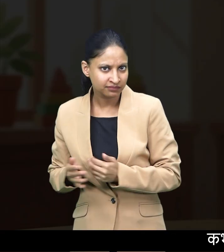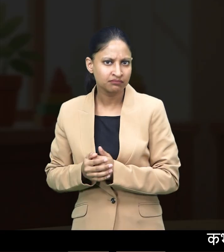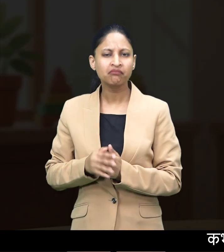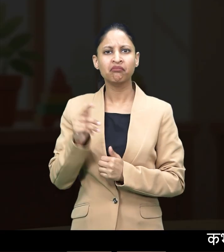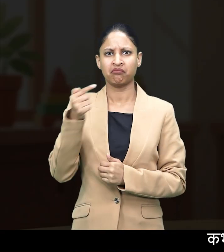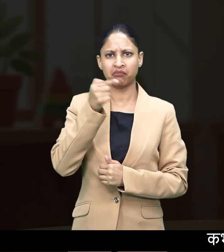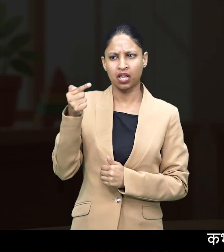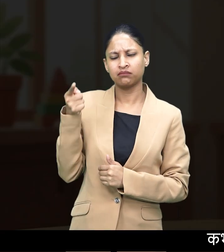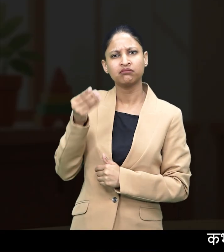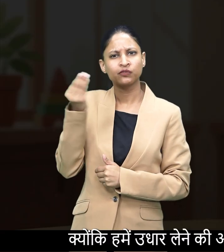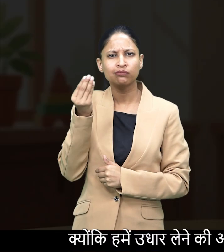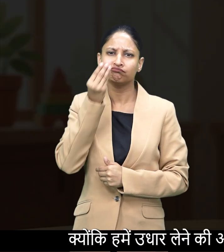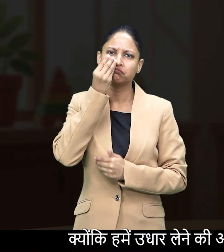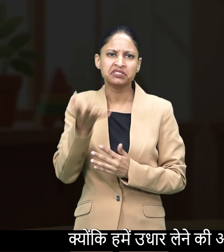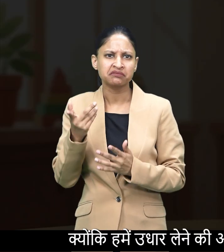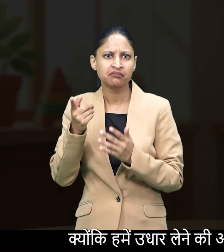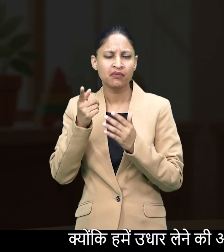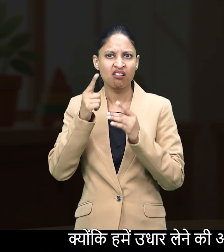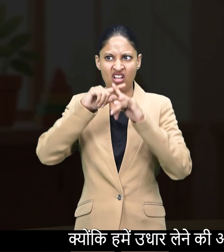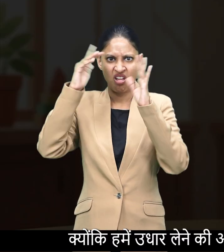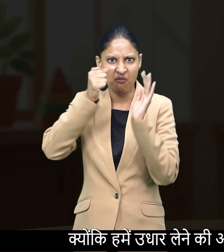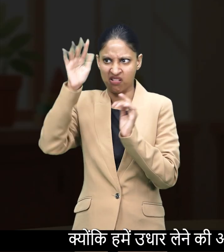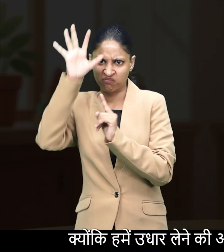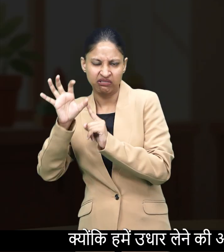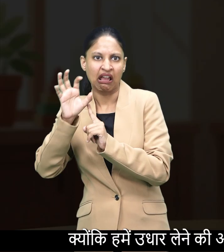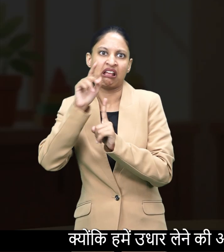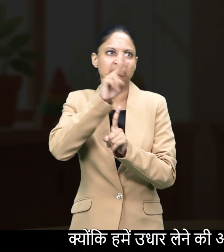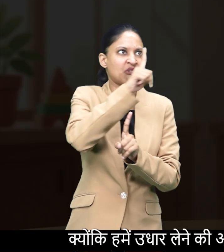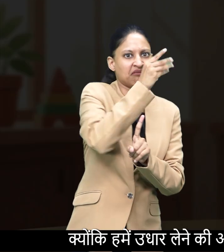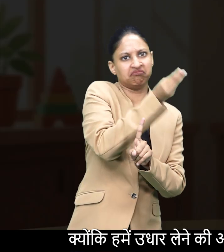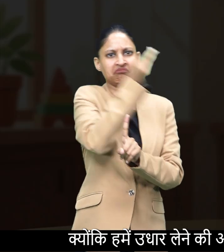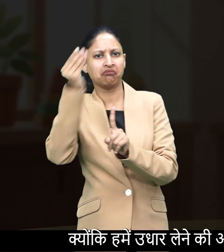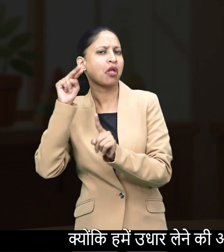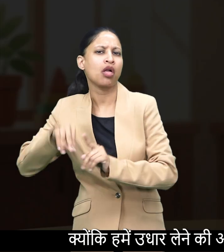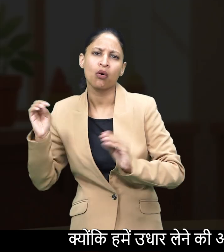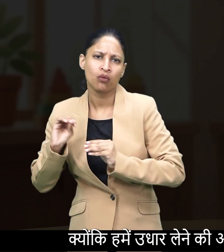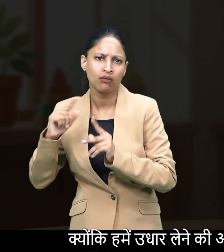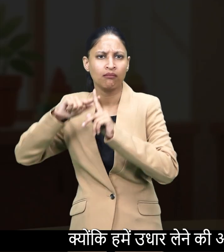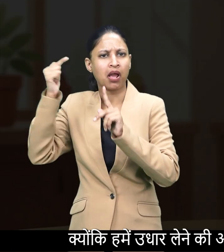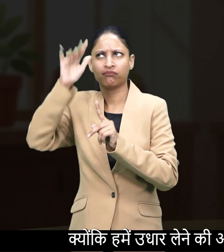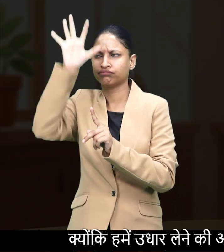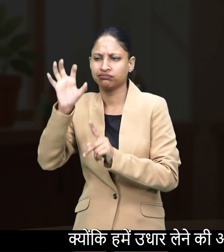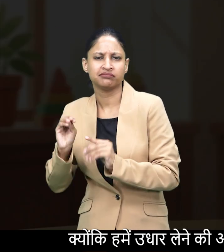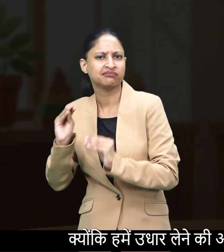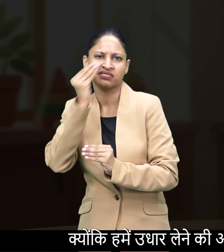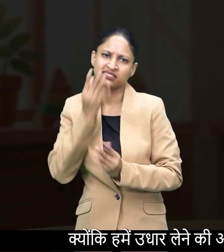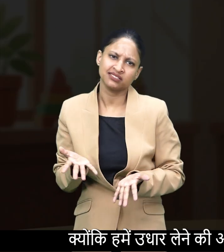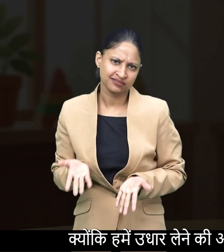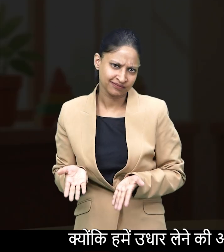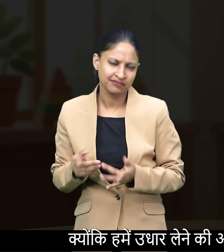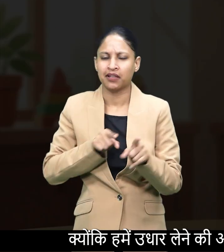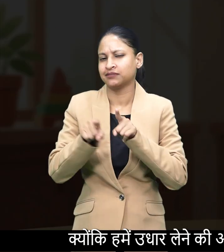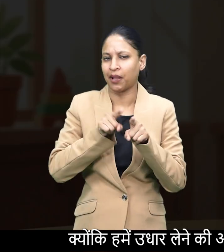कभी कभी घटाव आसान होता है क्योंकि हमें उधार लेने की आवश्यकता नहीं होती है। आइए एक उदाहरण देखते हैं।